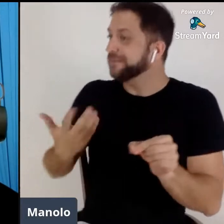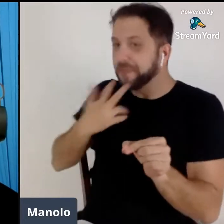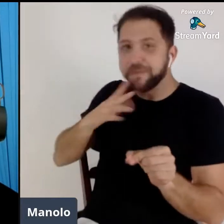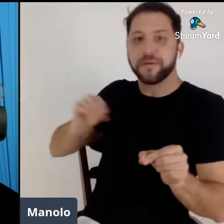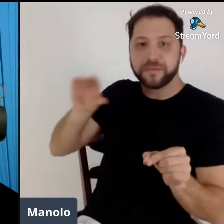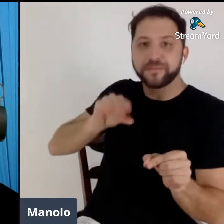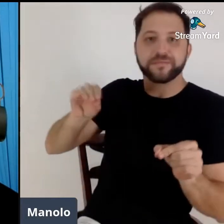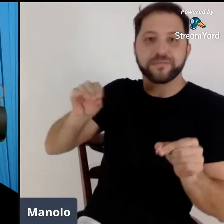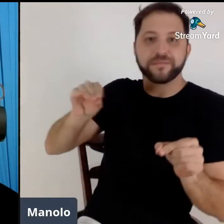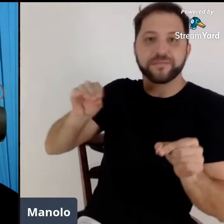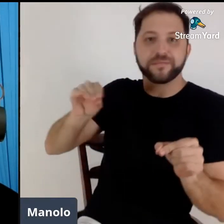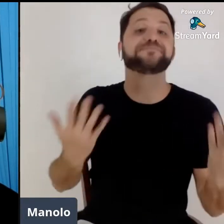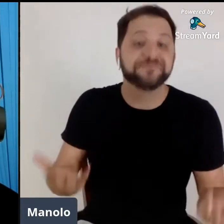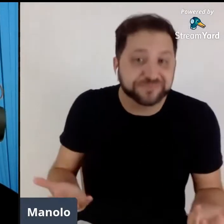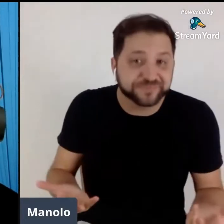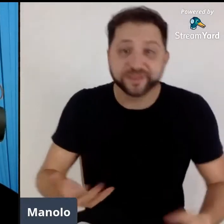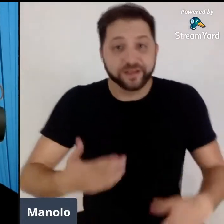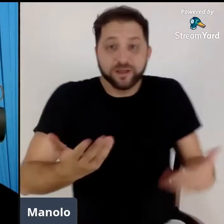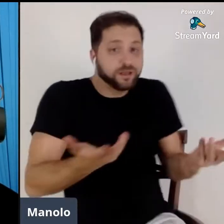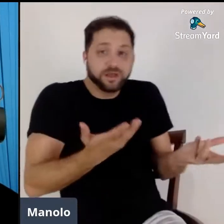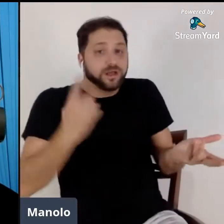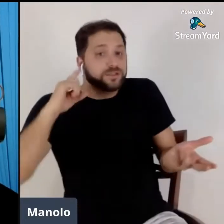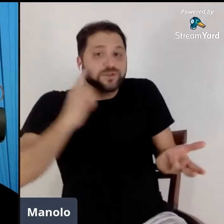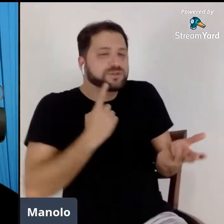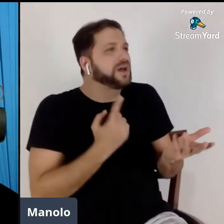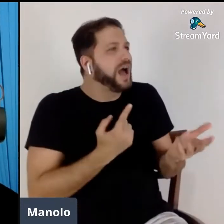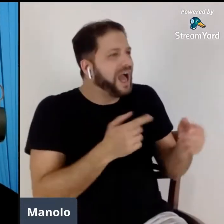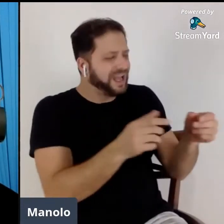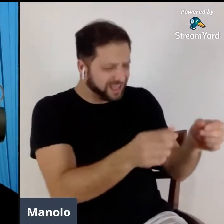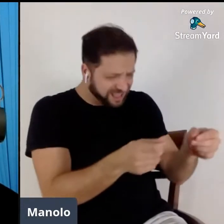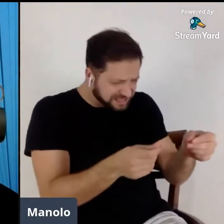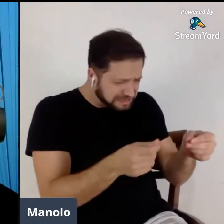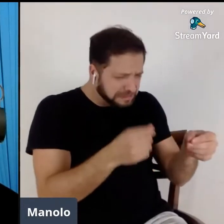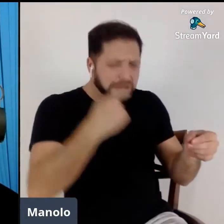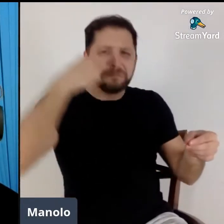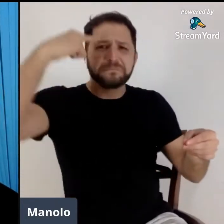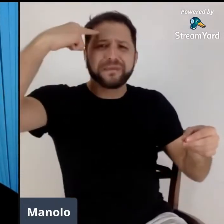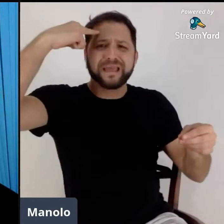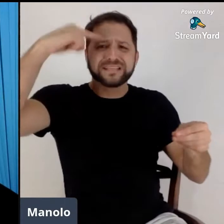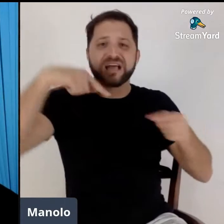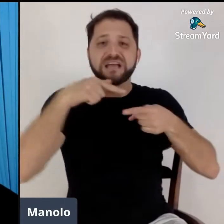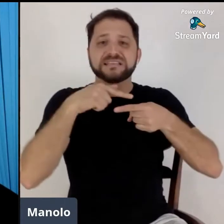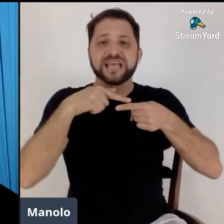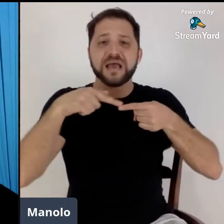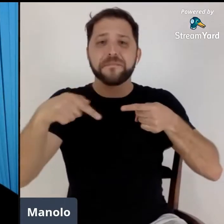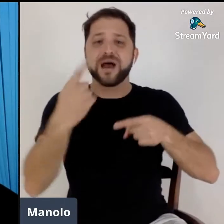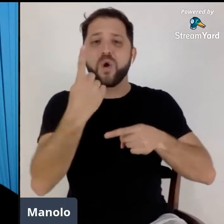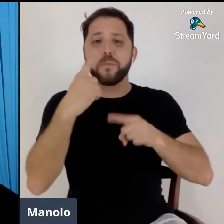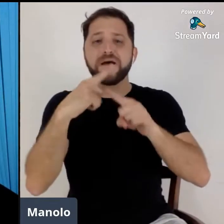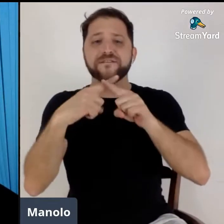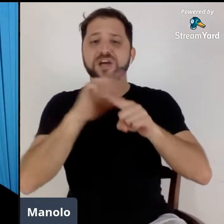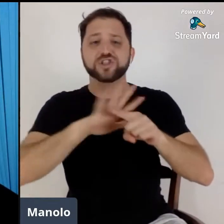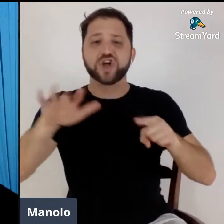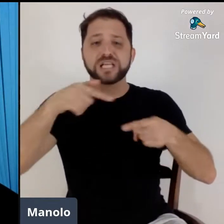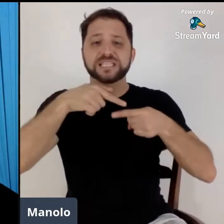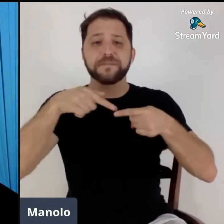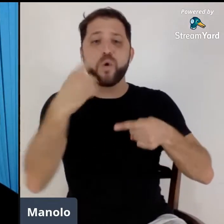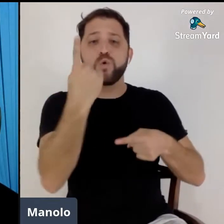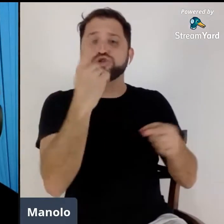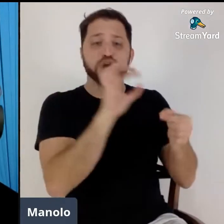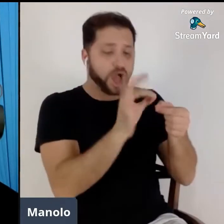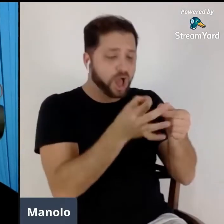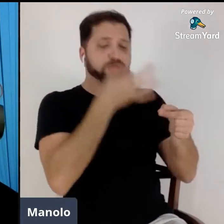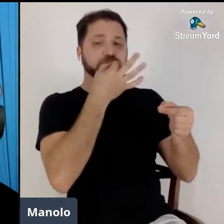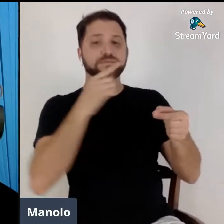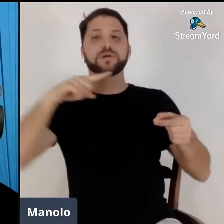sinal de mês. Sim. Por isso eu